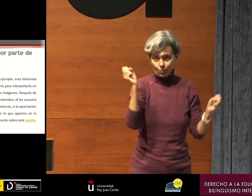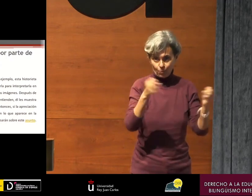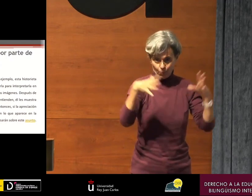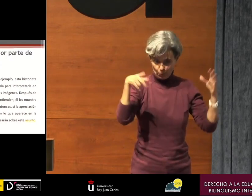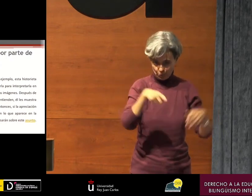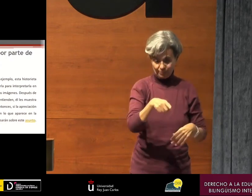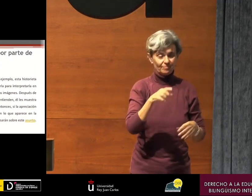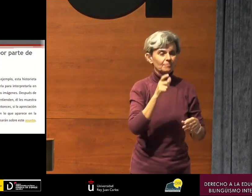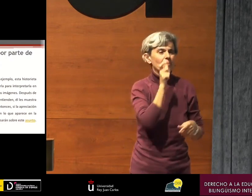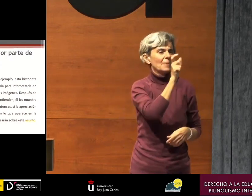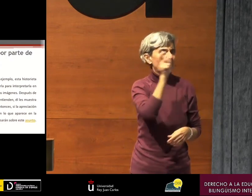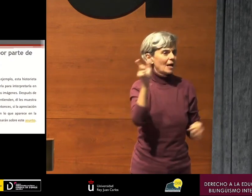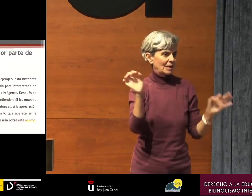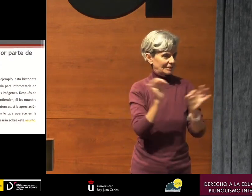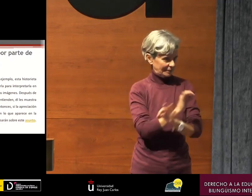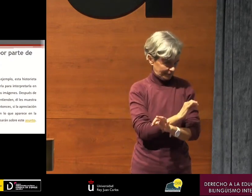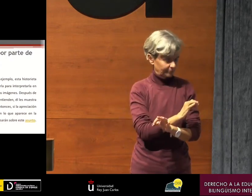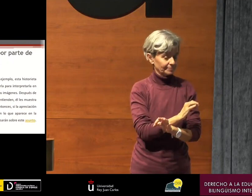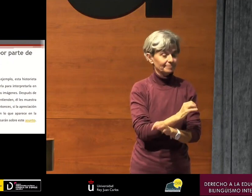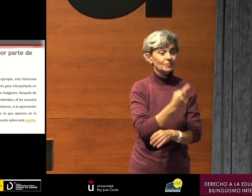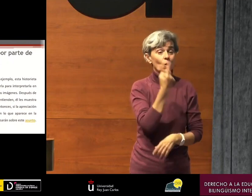ficha de dibujos,